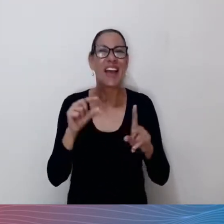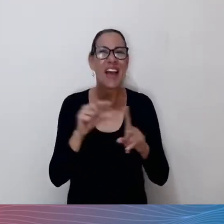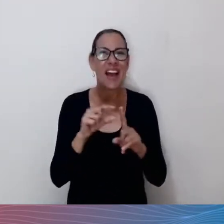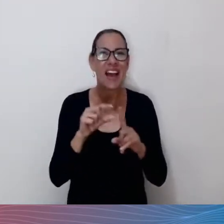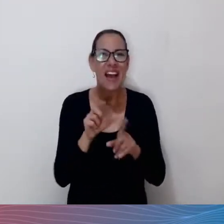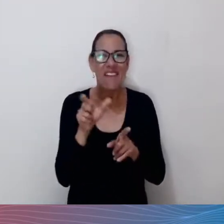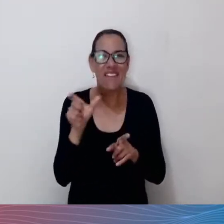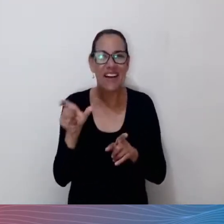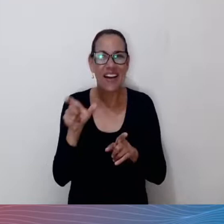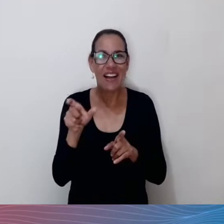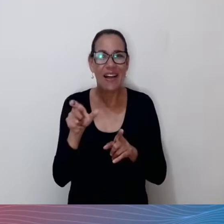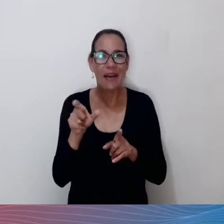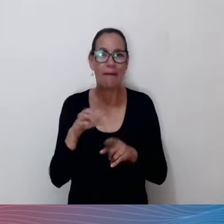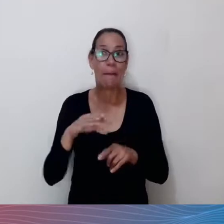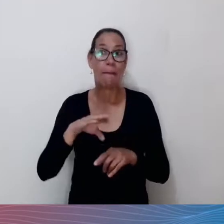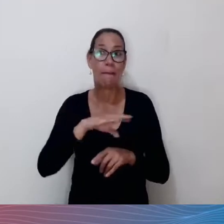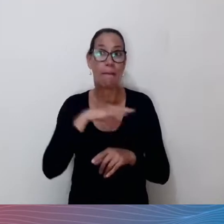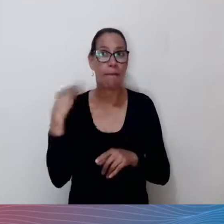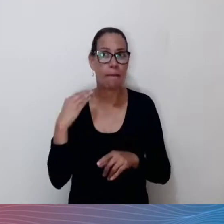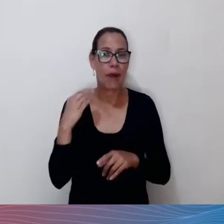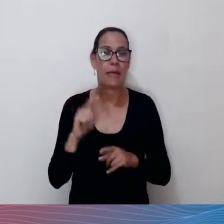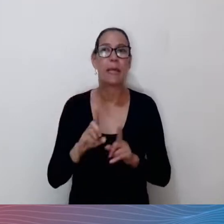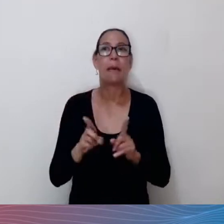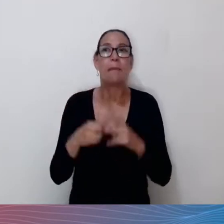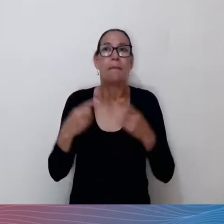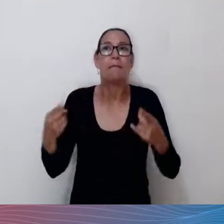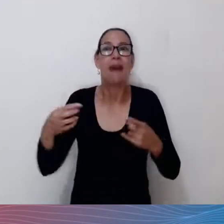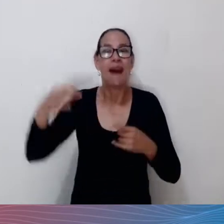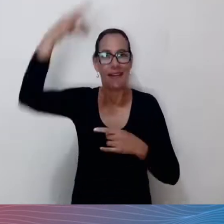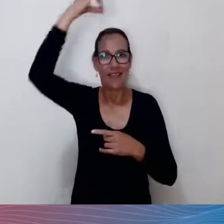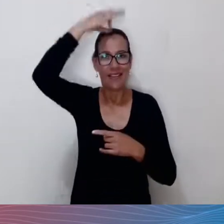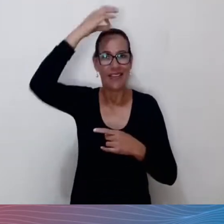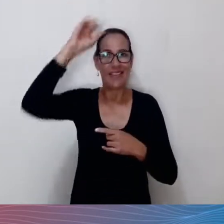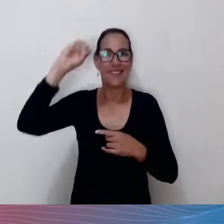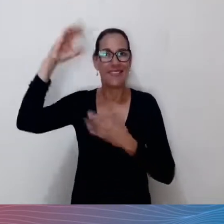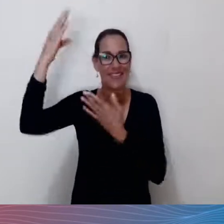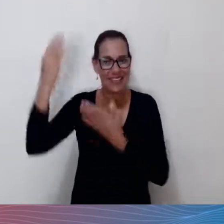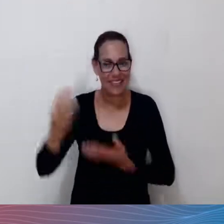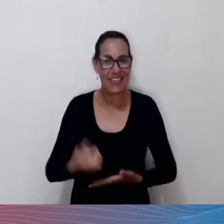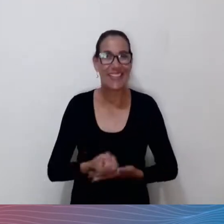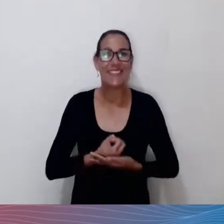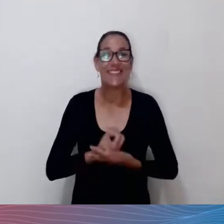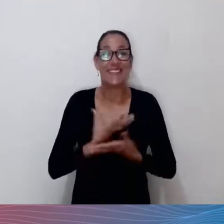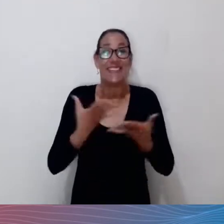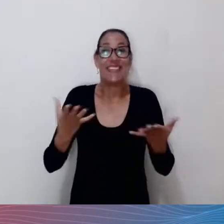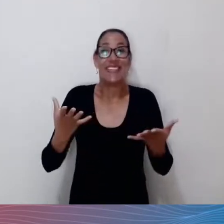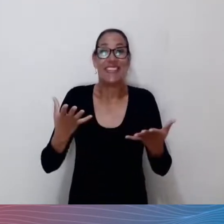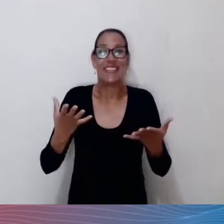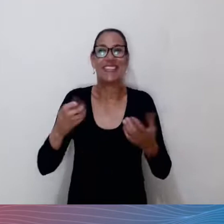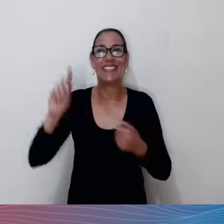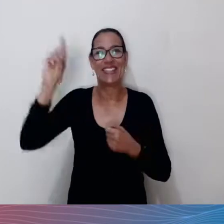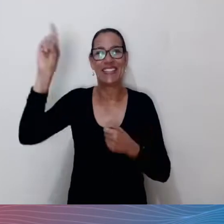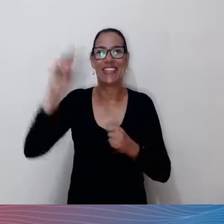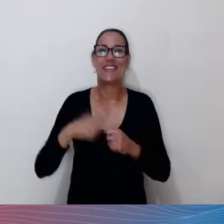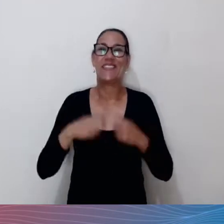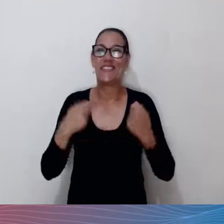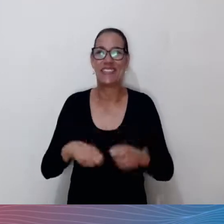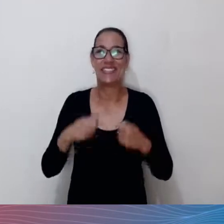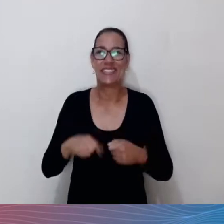o Espírito dá vida. Deus precisa dos seus canais para levar